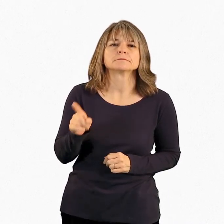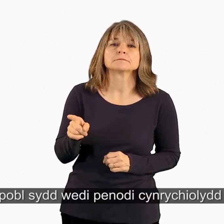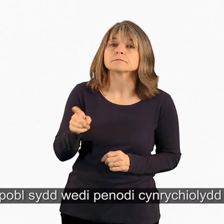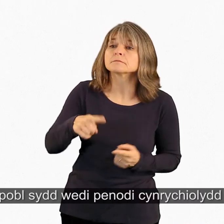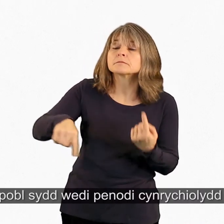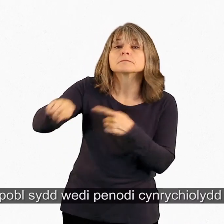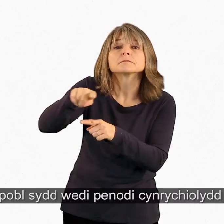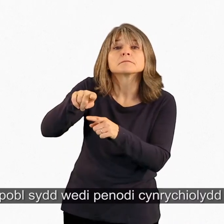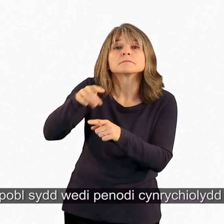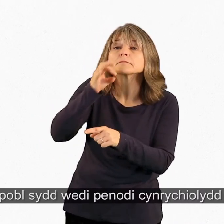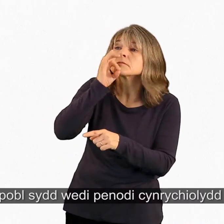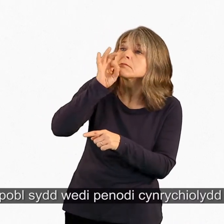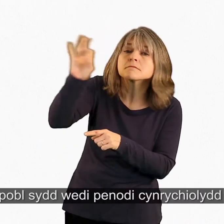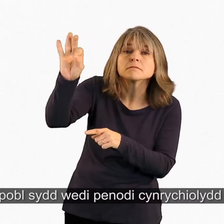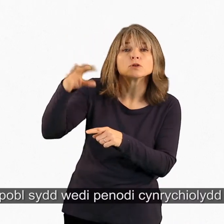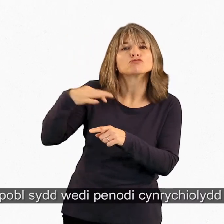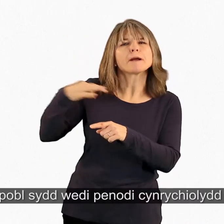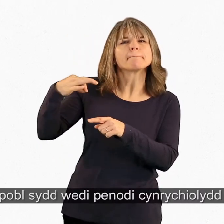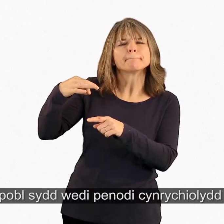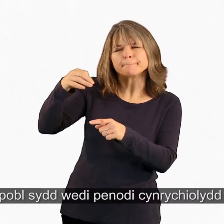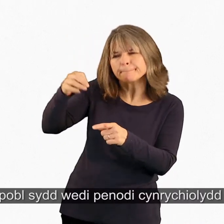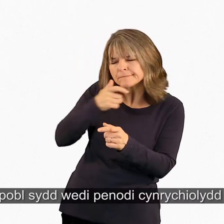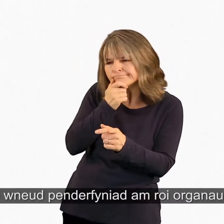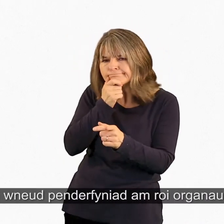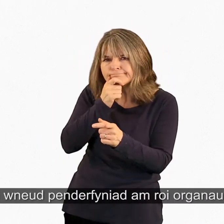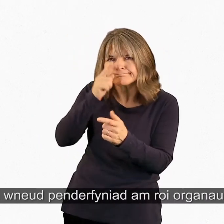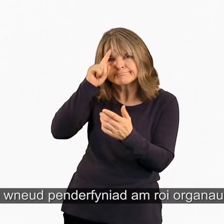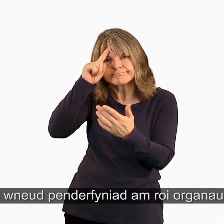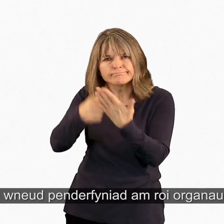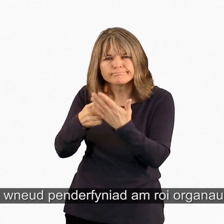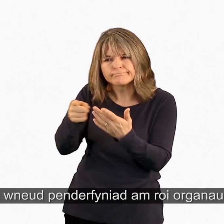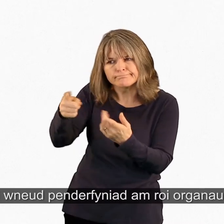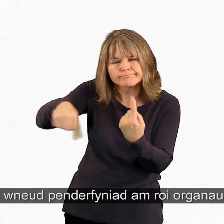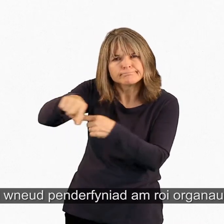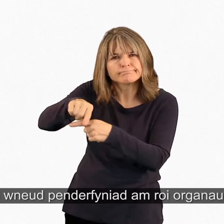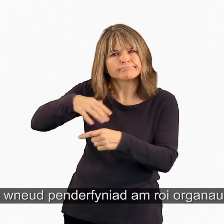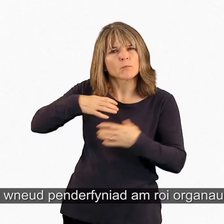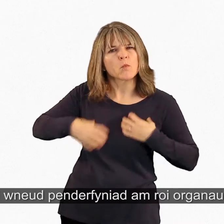Pobl sydd wedi penodi cynrychiolydd i wneud penderfyniad am rhoi organau